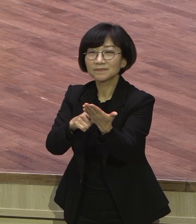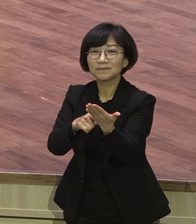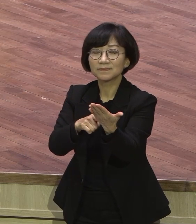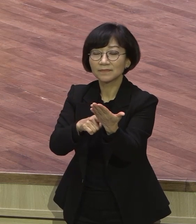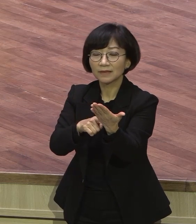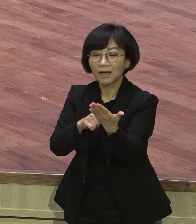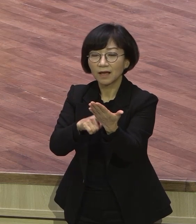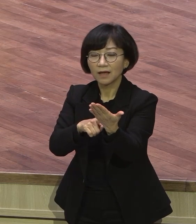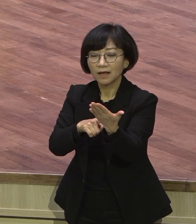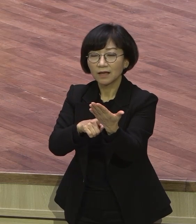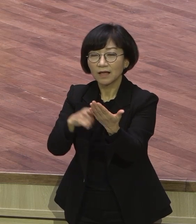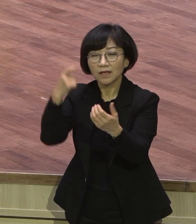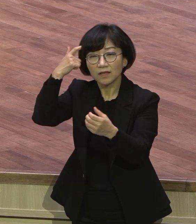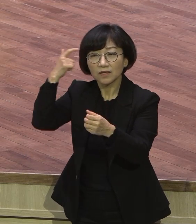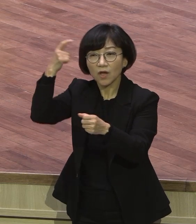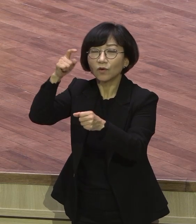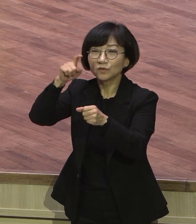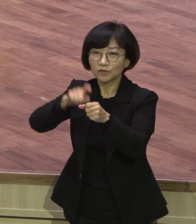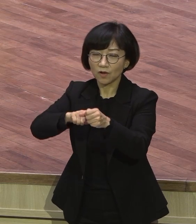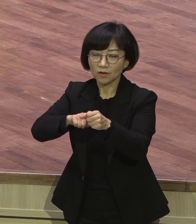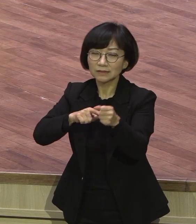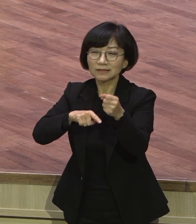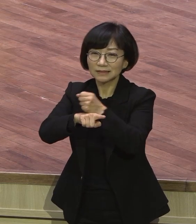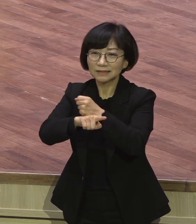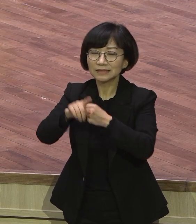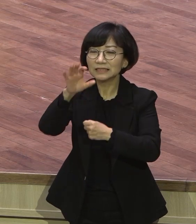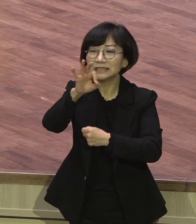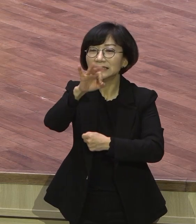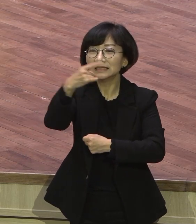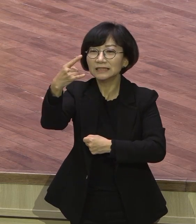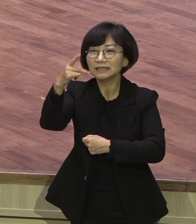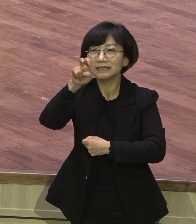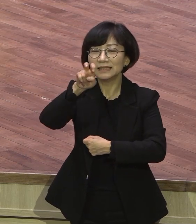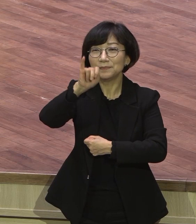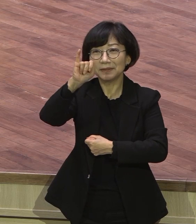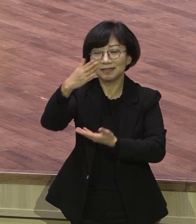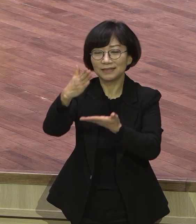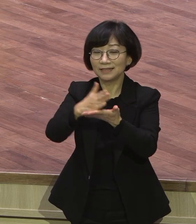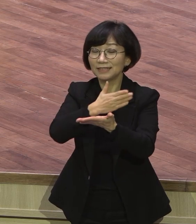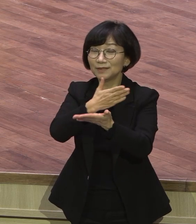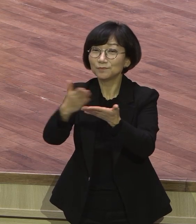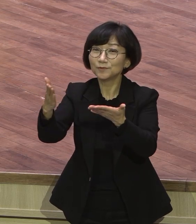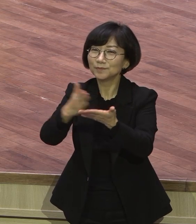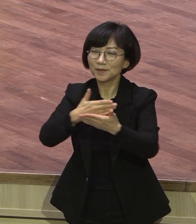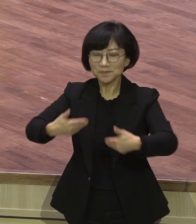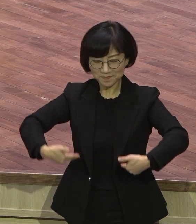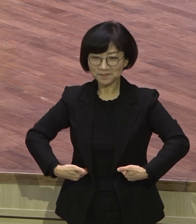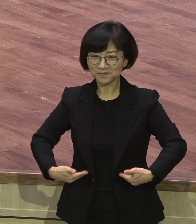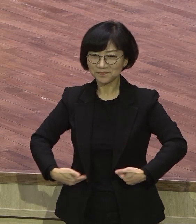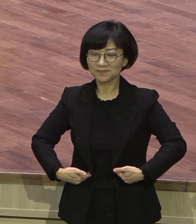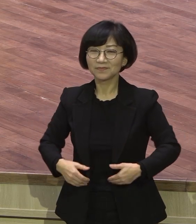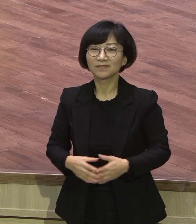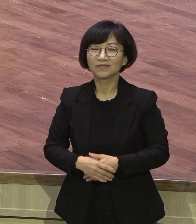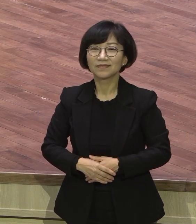속에 담긴 영적인 의미를 분별하는 것이 중요해요 영적 의미를 분별해야 돼요